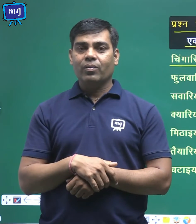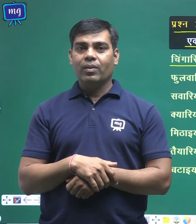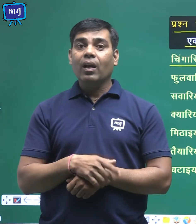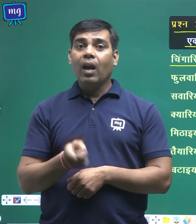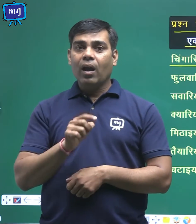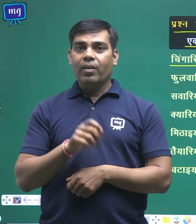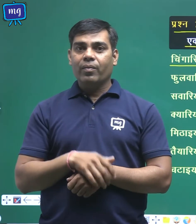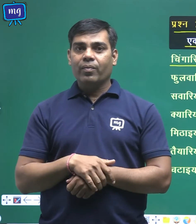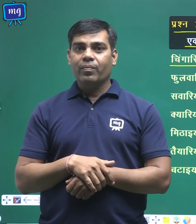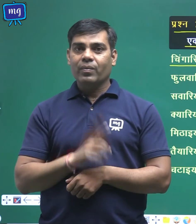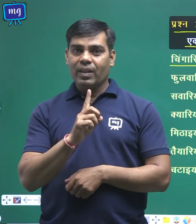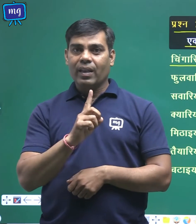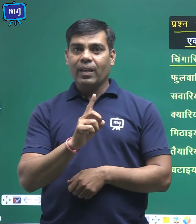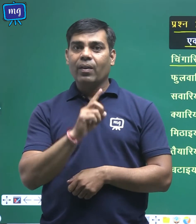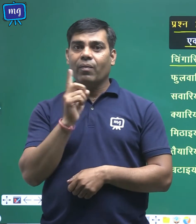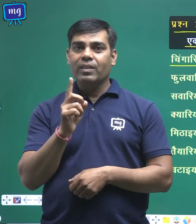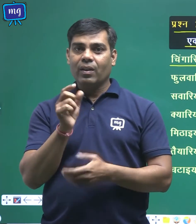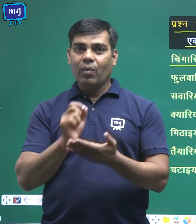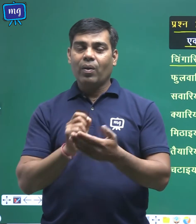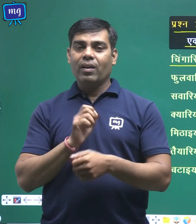का एक वचन होगा